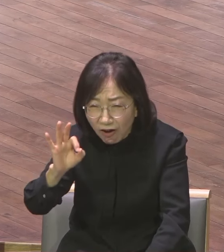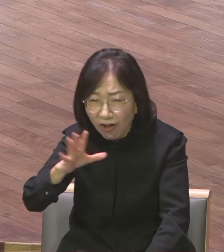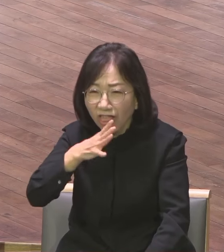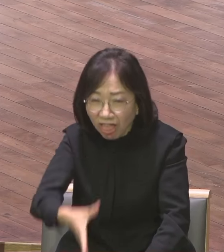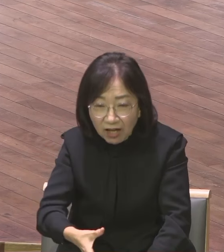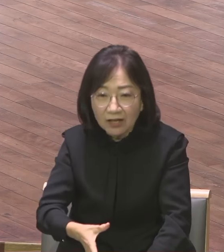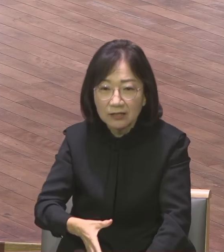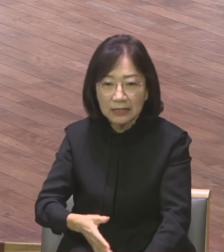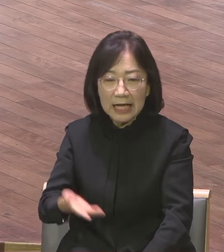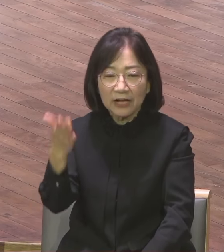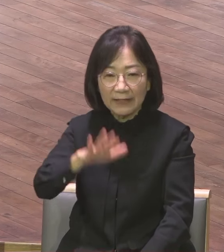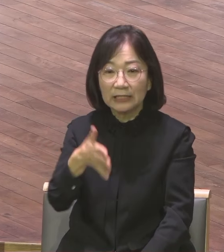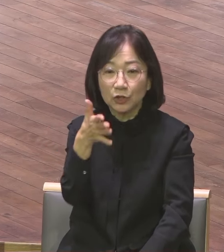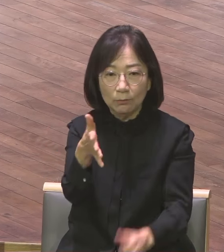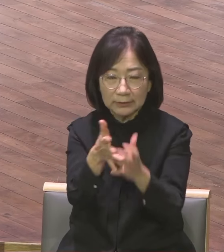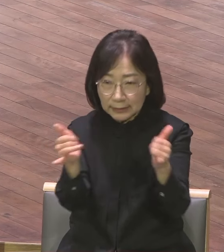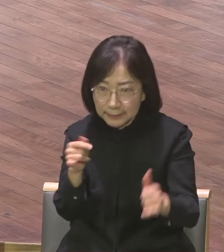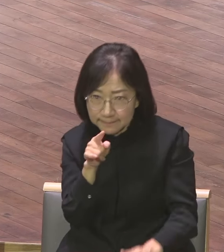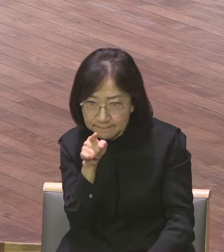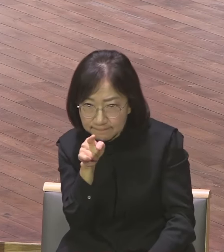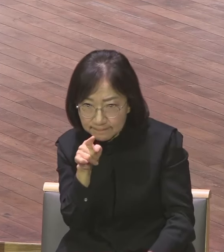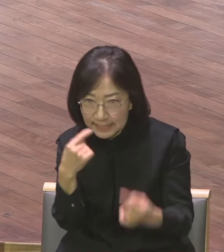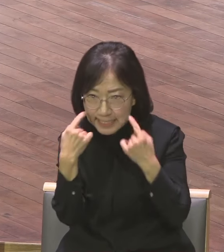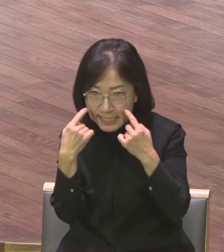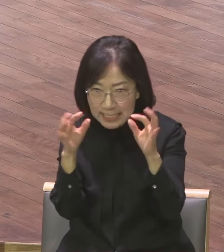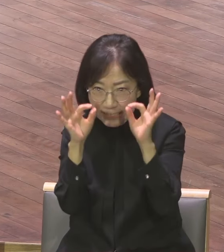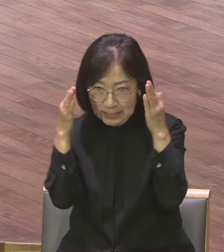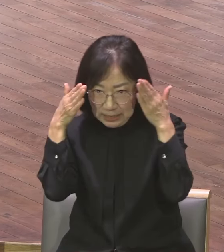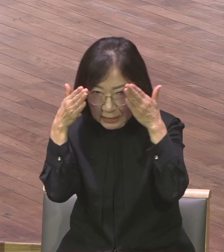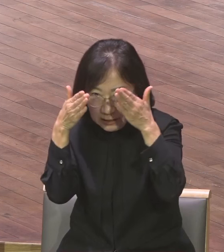압니까? 이렇게 지금 세상이